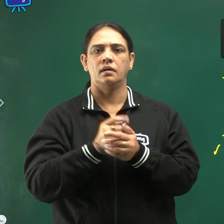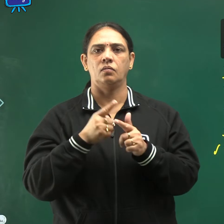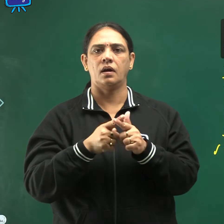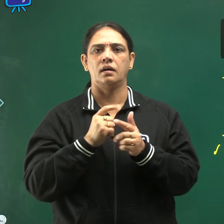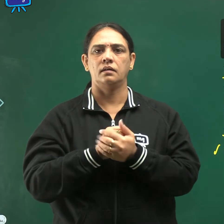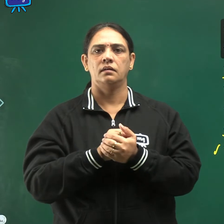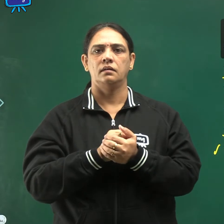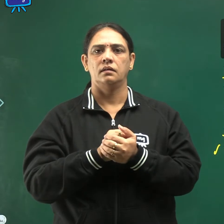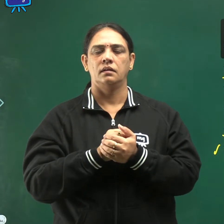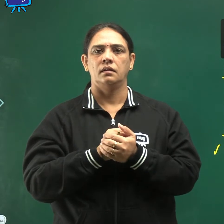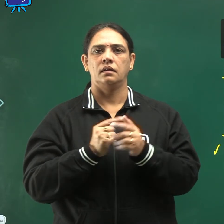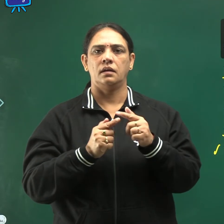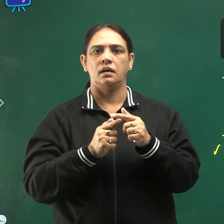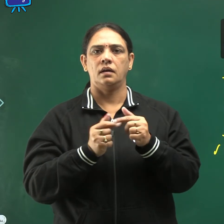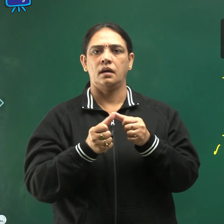गुणा tan